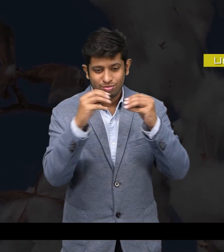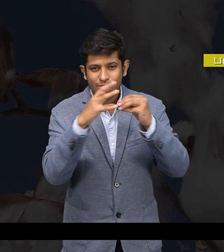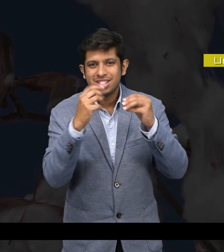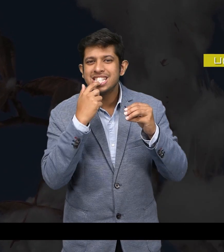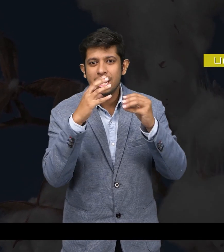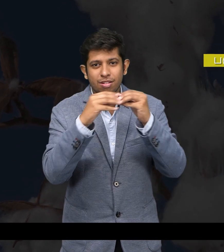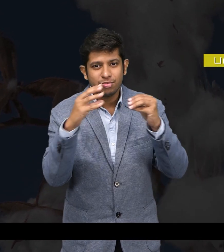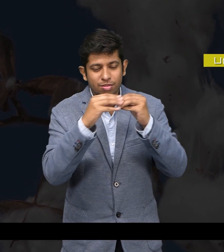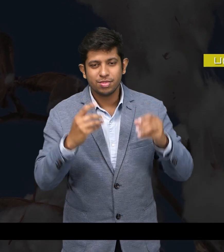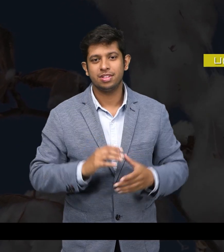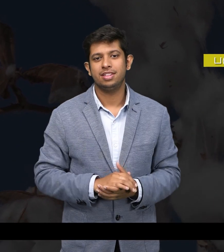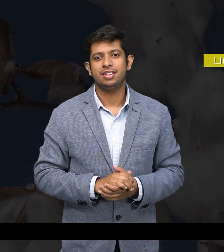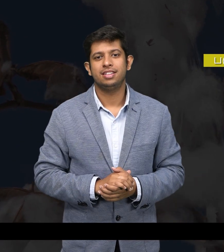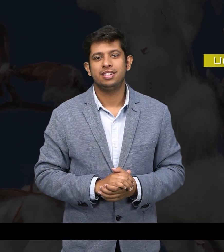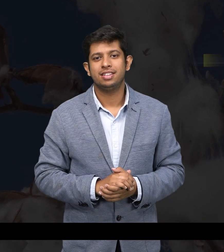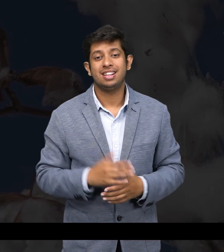பருத்தி,